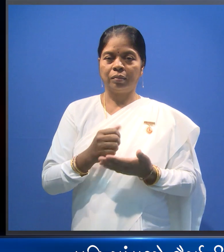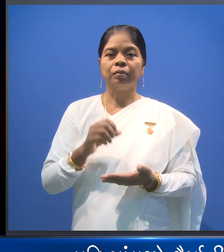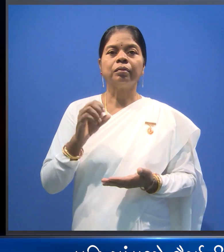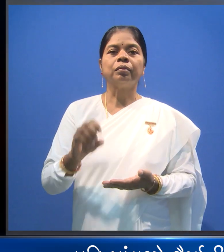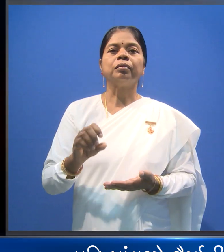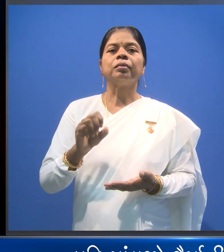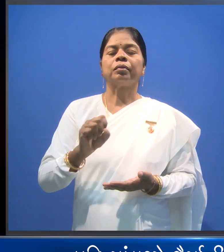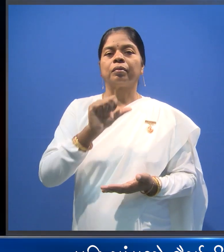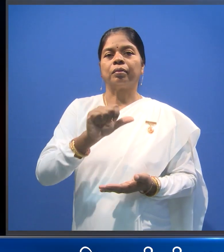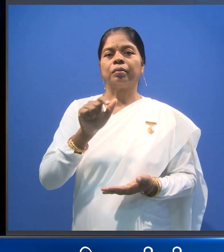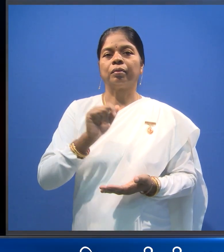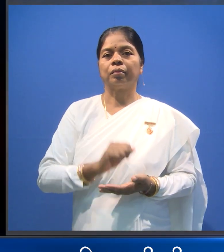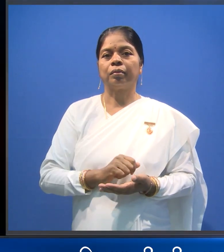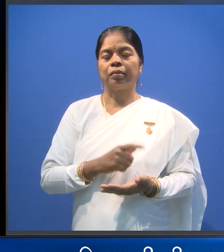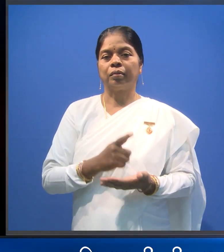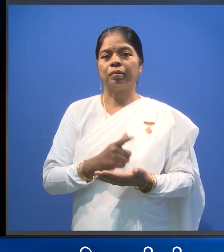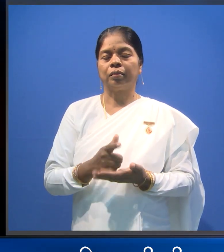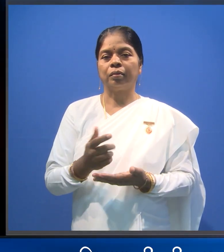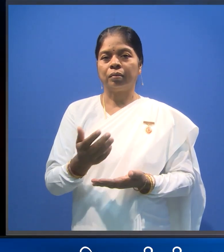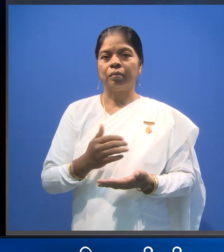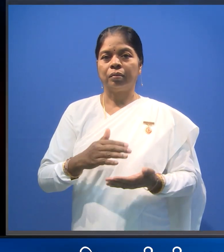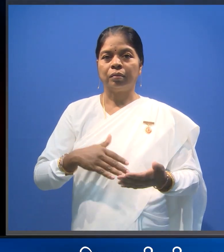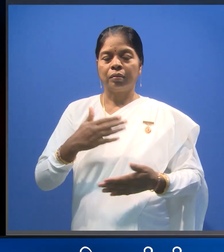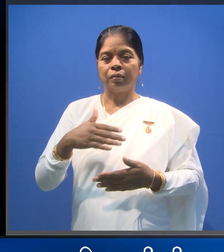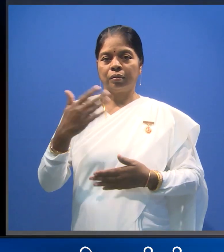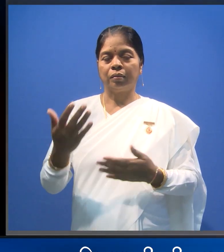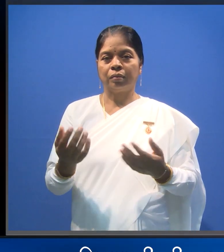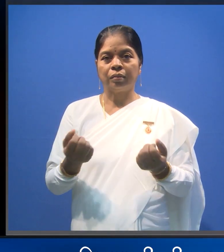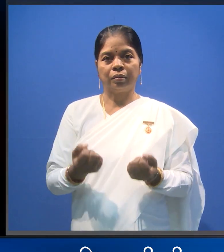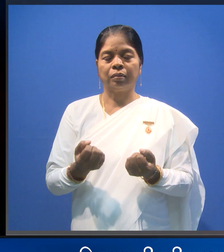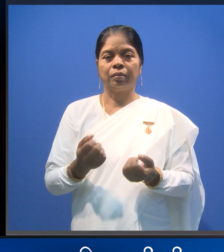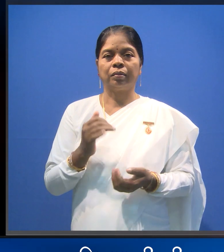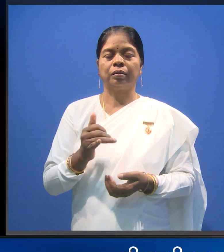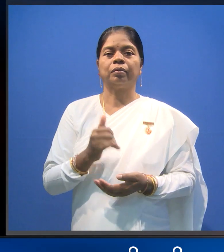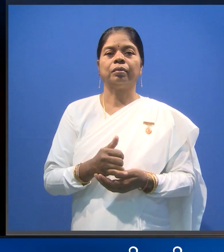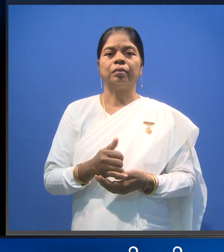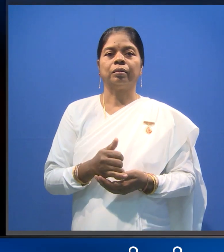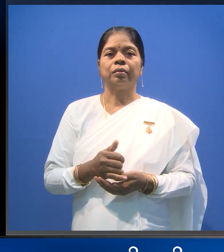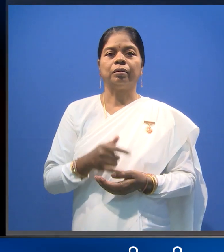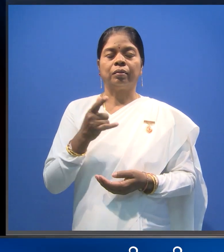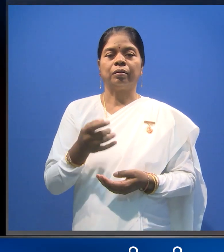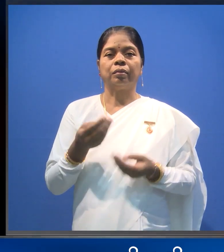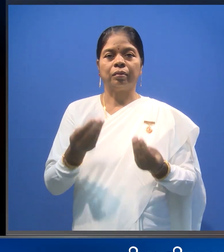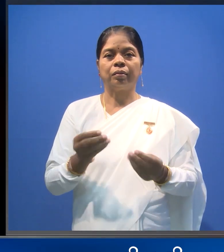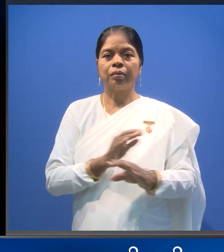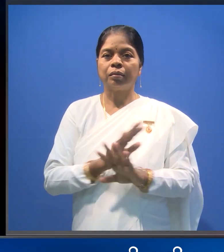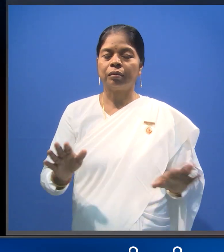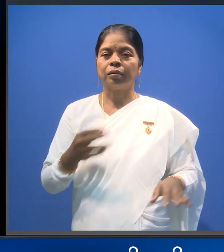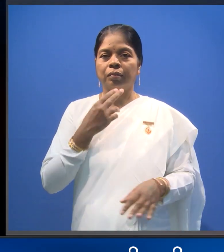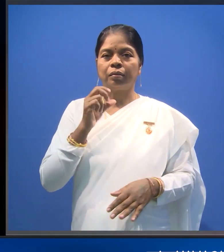असते. शिक्षण ही जीवनभराची साधना आहे. ती कधीच समाप्त होत